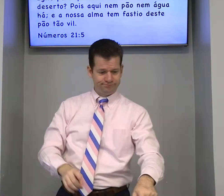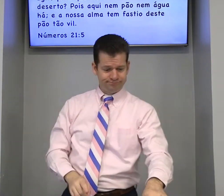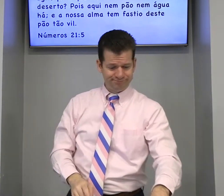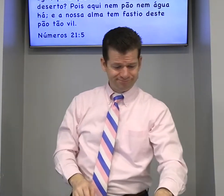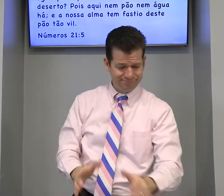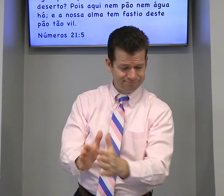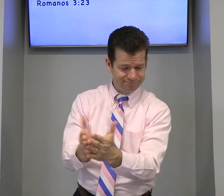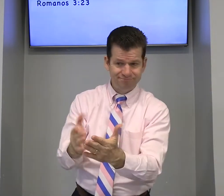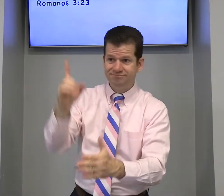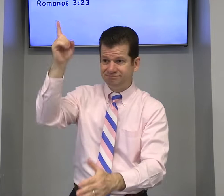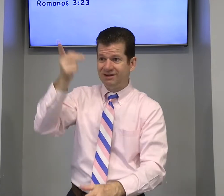Deus.